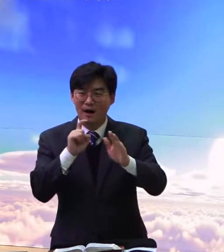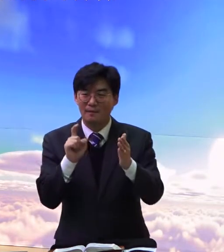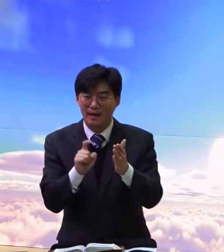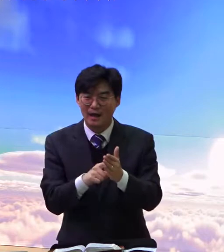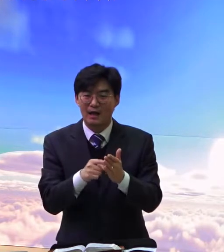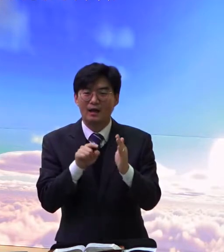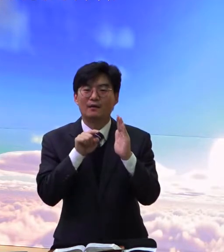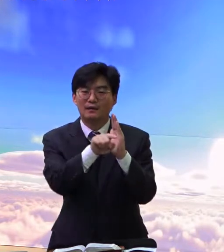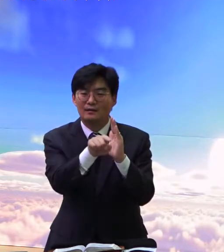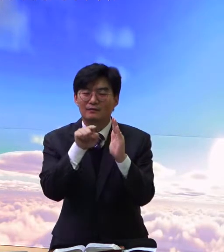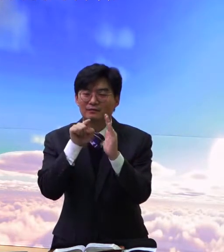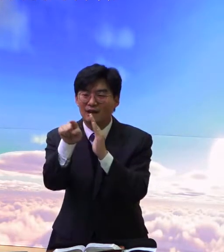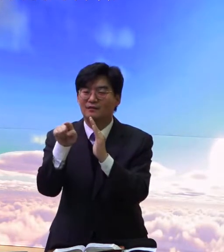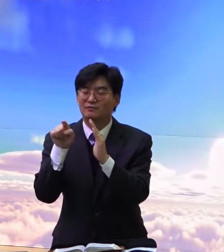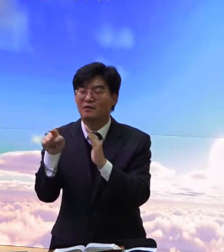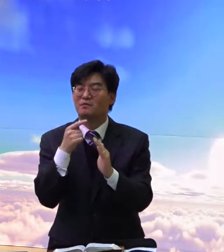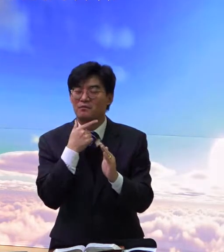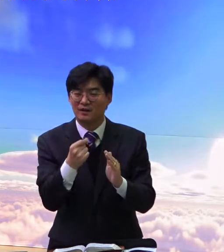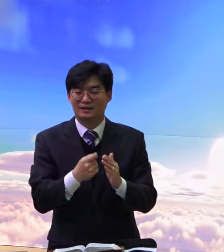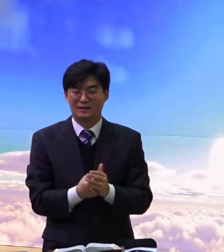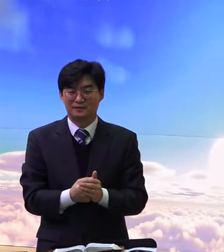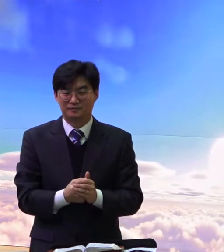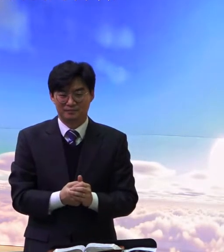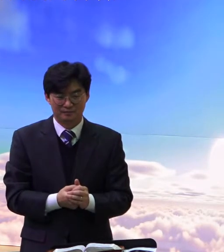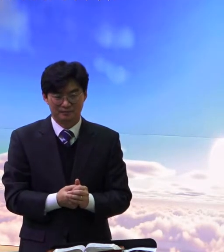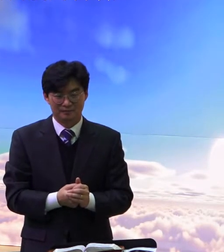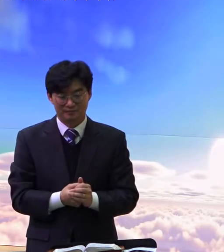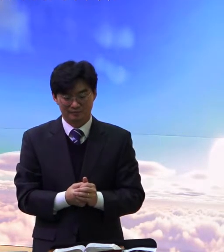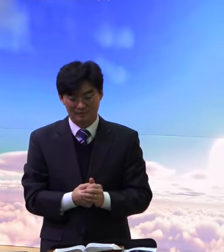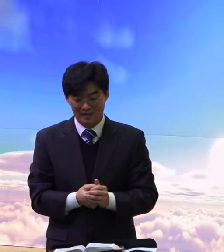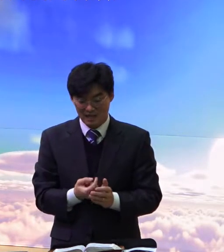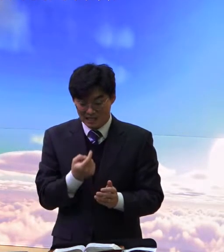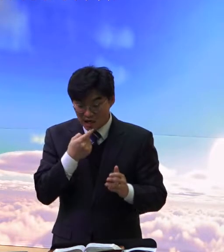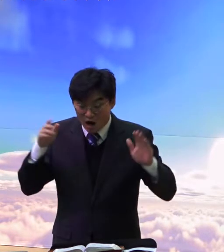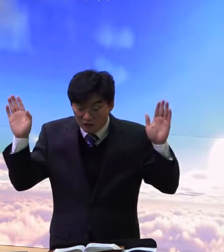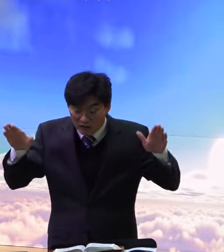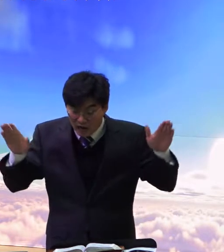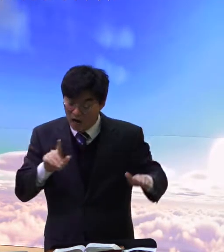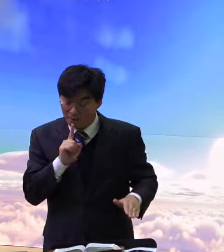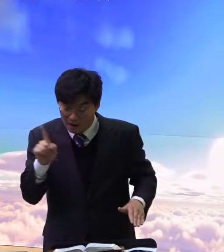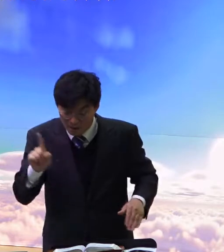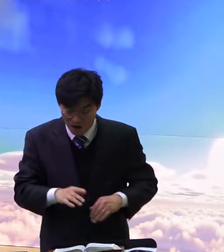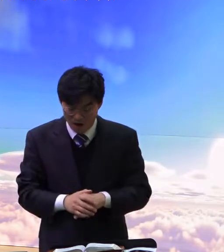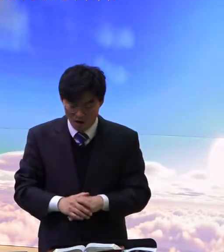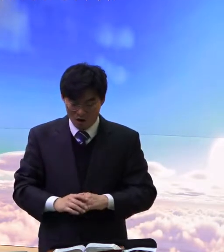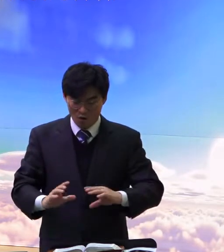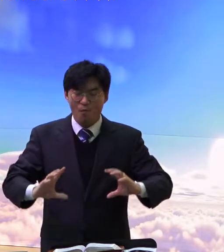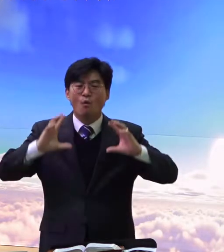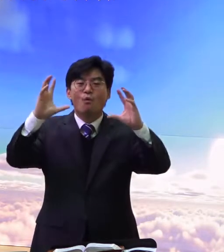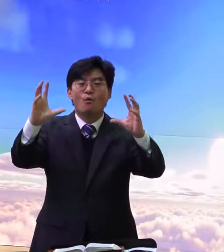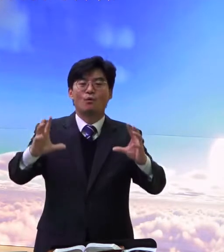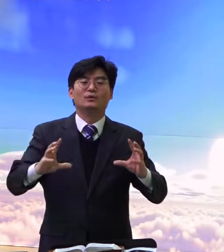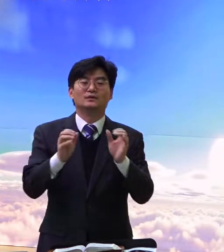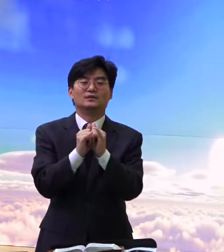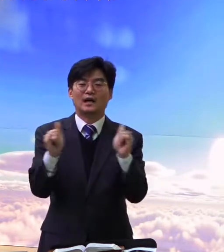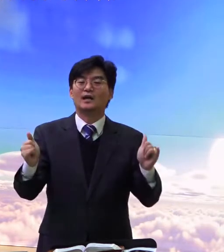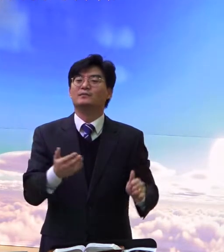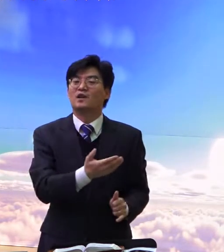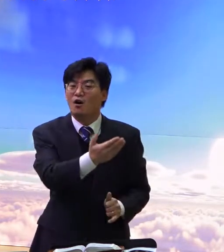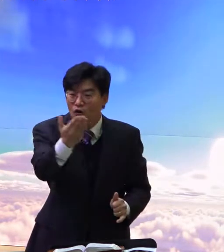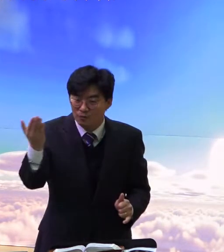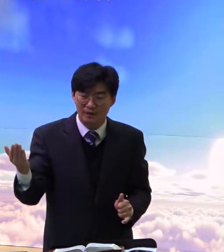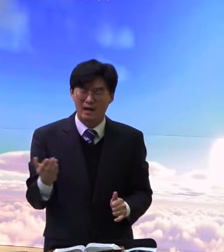원하십니다. 천사는 이것을 온 백성에게 미칠 큰 기쁨의 좋은 소식이라고 했습니다.